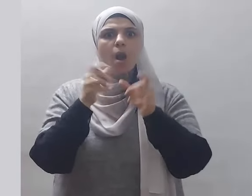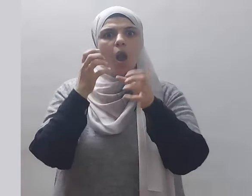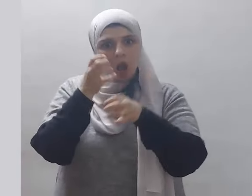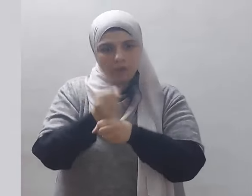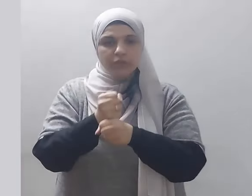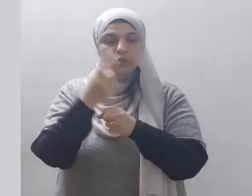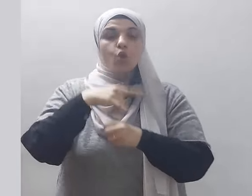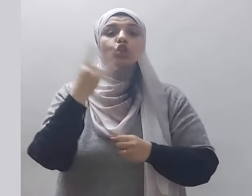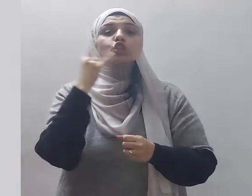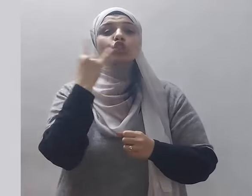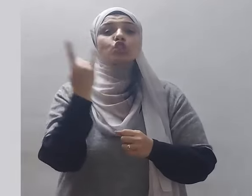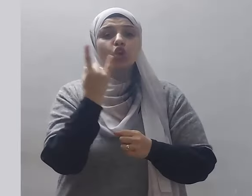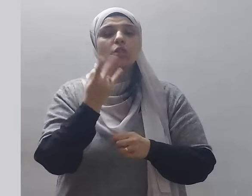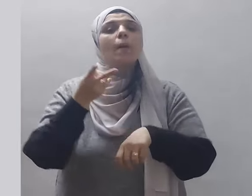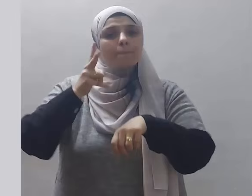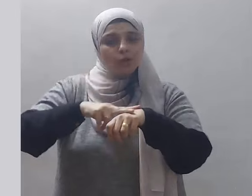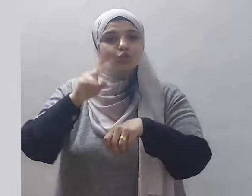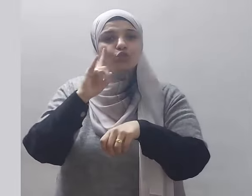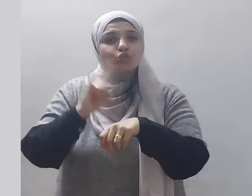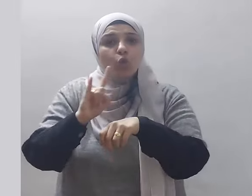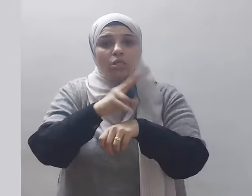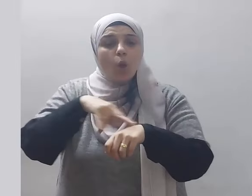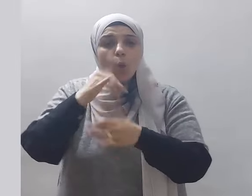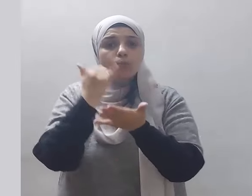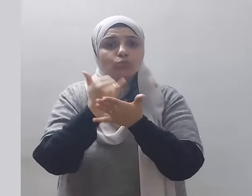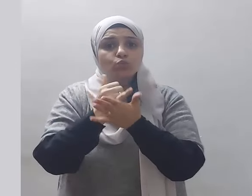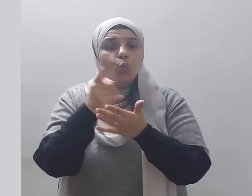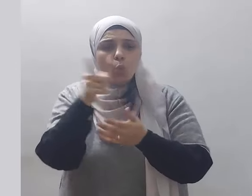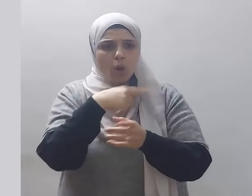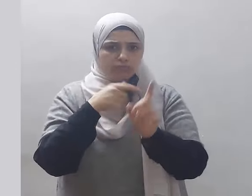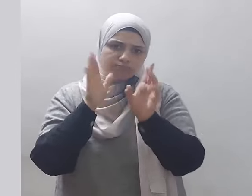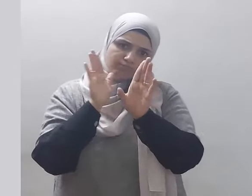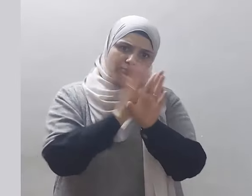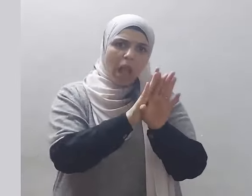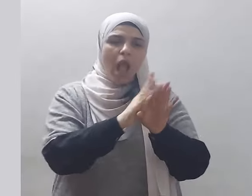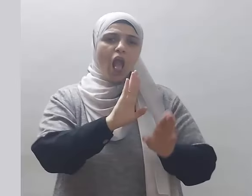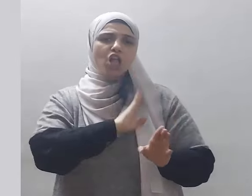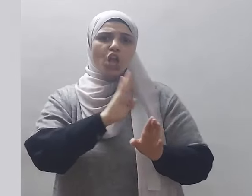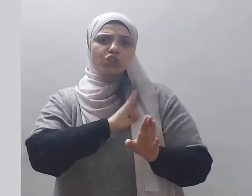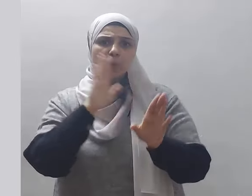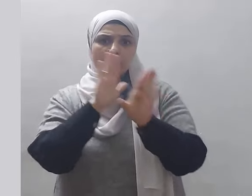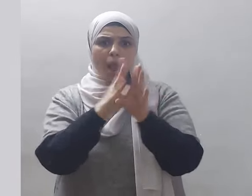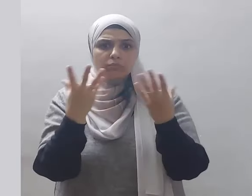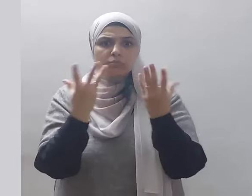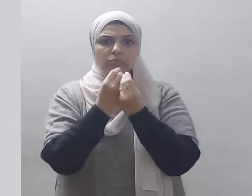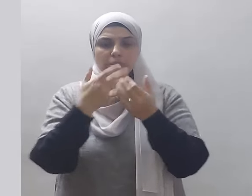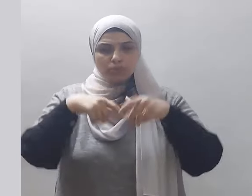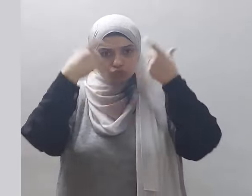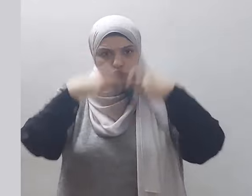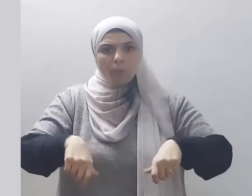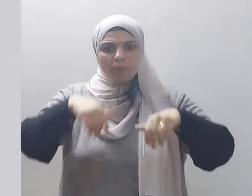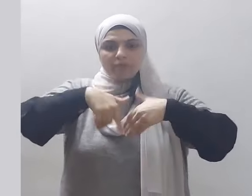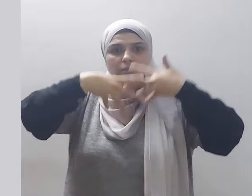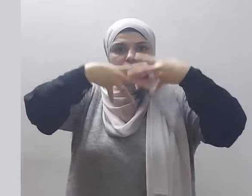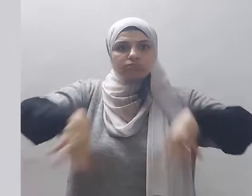شرطتنا الوطنيه تقف جنبا الى جنب مع قواتنا المسلحه الباسله في ميدان الدفاع عن